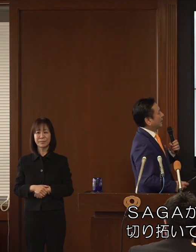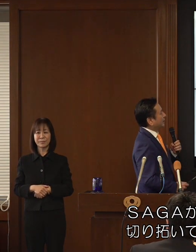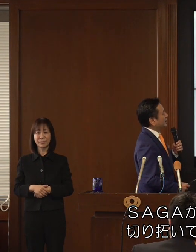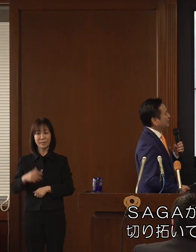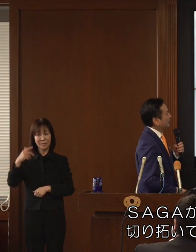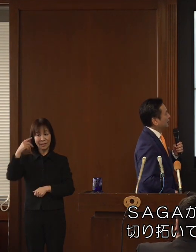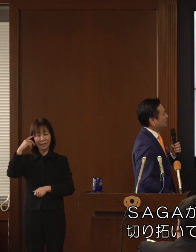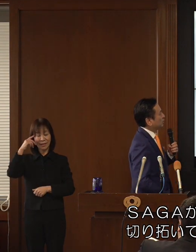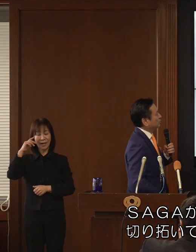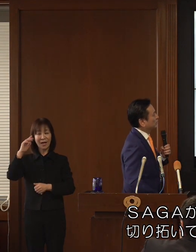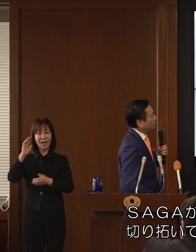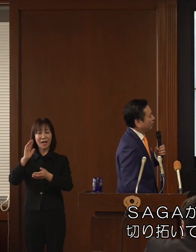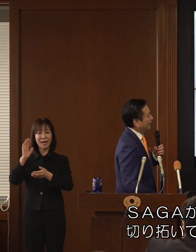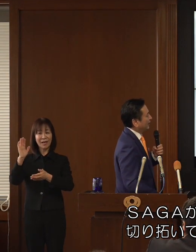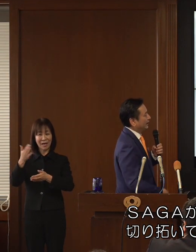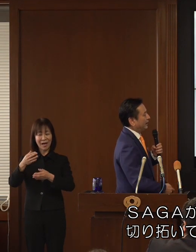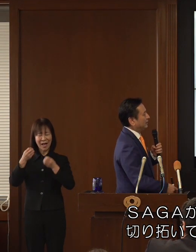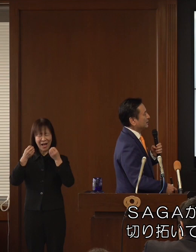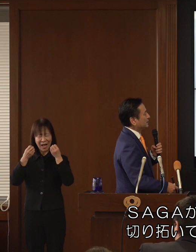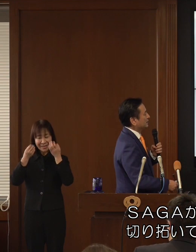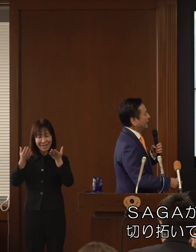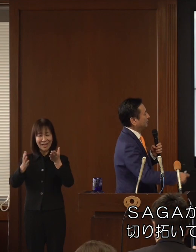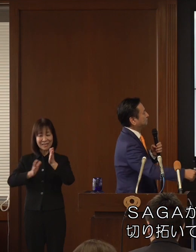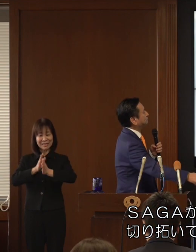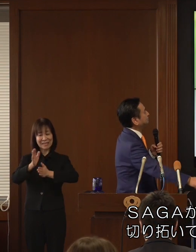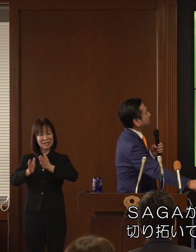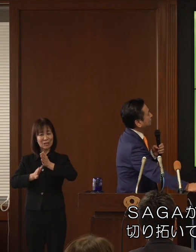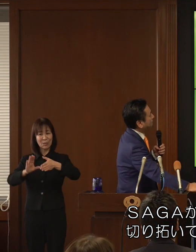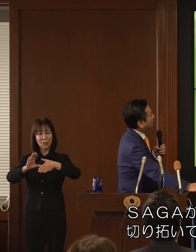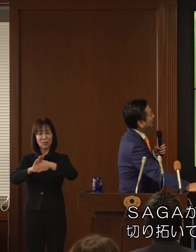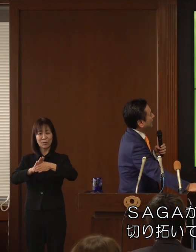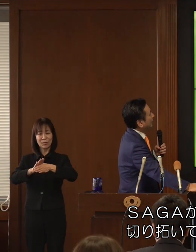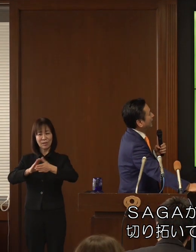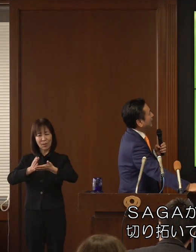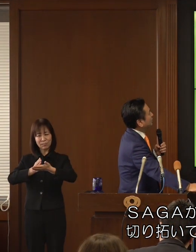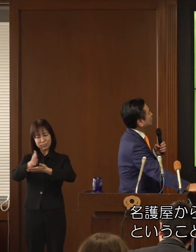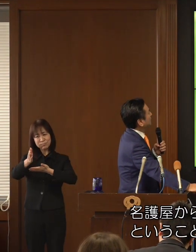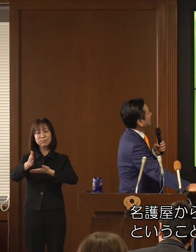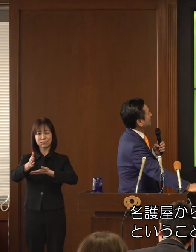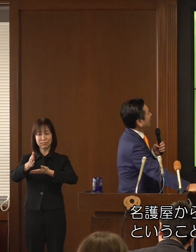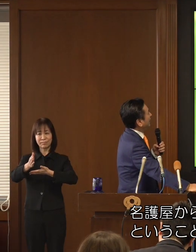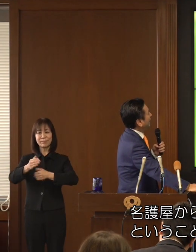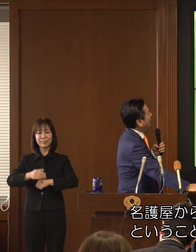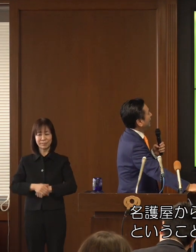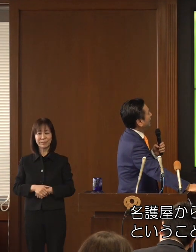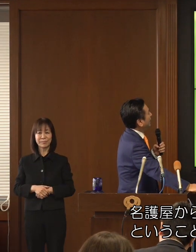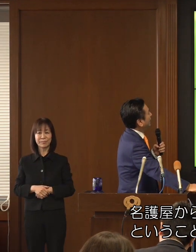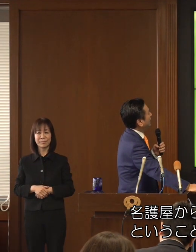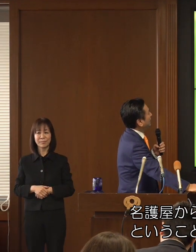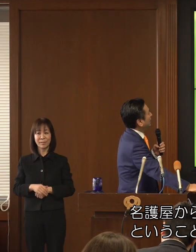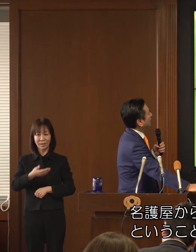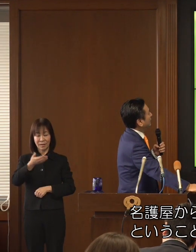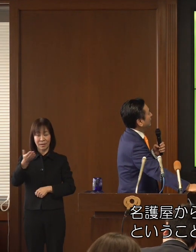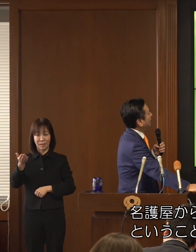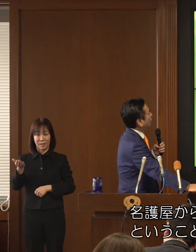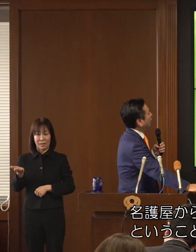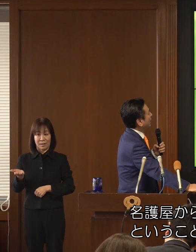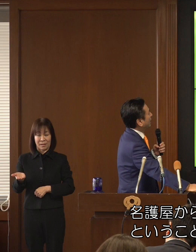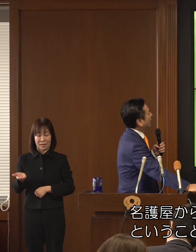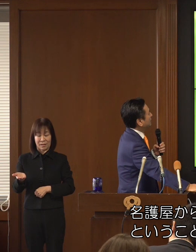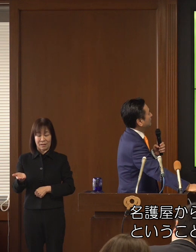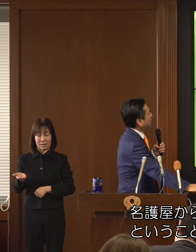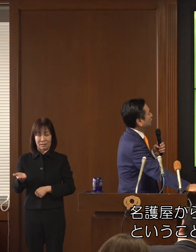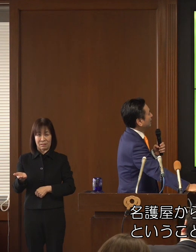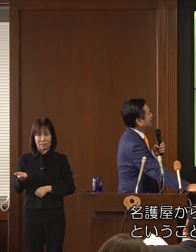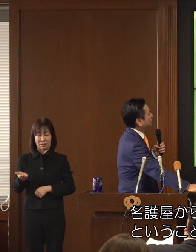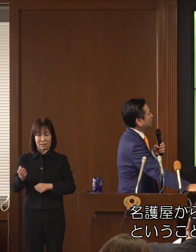で、佐賀から新しいスポーツ文化を切り開いていきます。はい、続きまして、名古屋